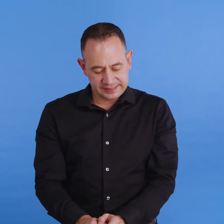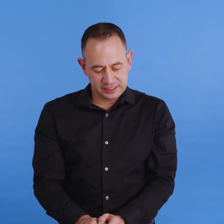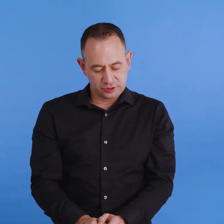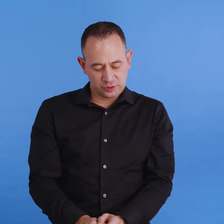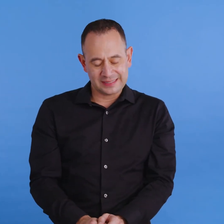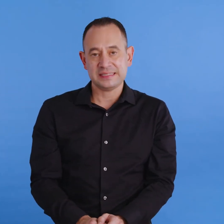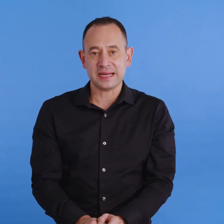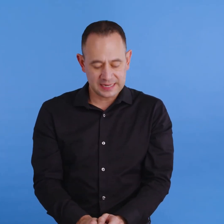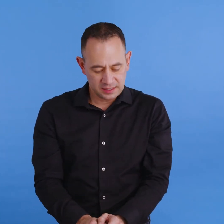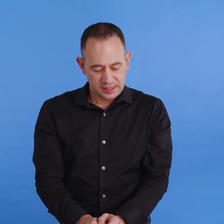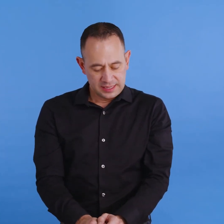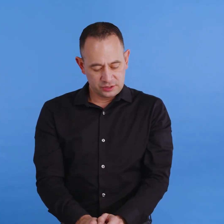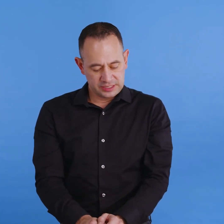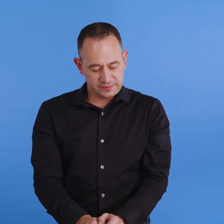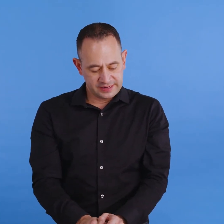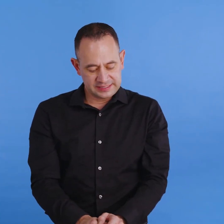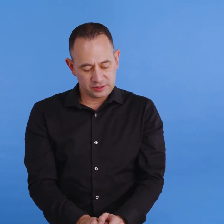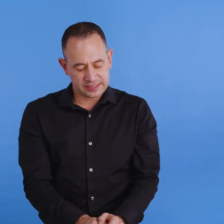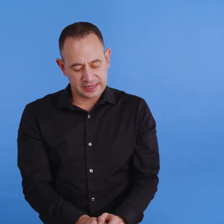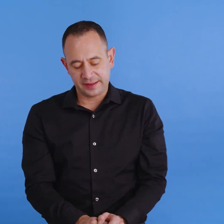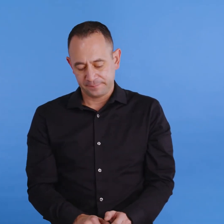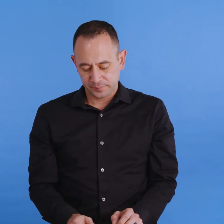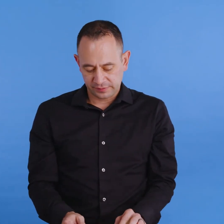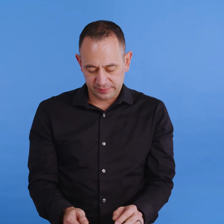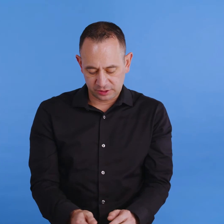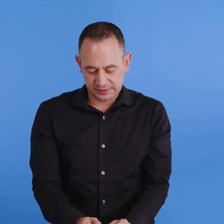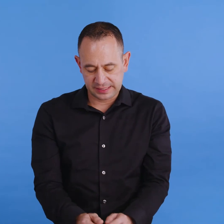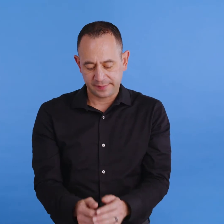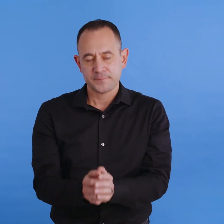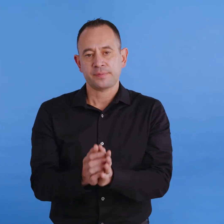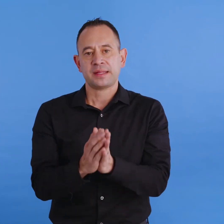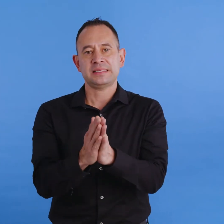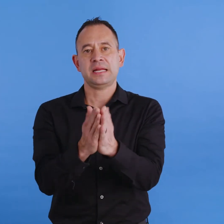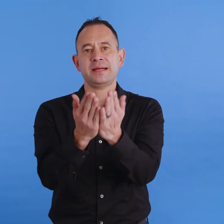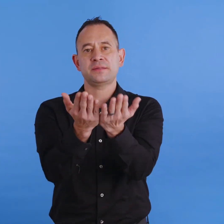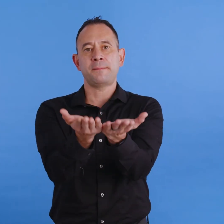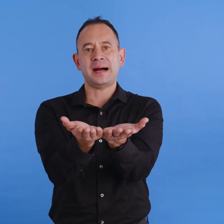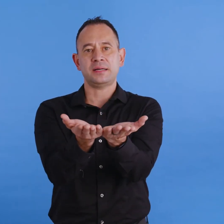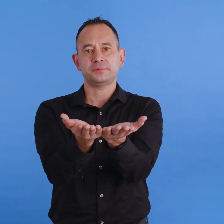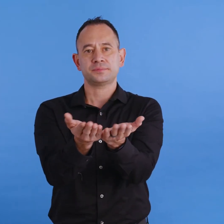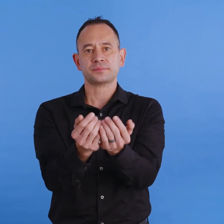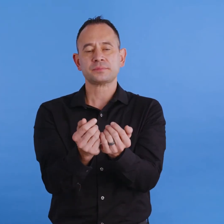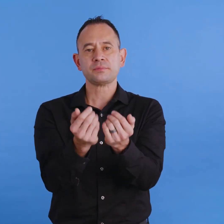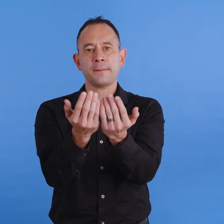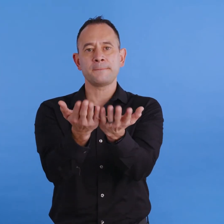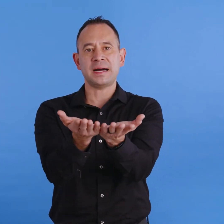quitar el sonido inicial y ustedes me van a decir lo que queda. Vamos a comenzar. La sílaba es va. Va.